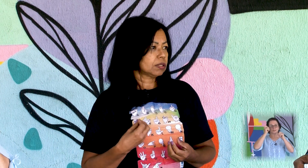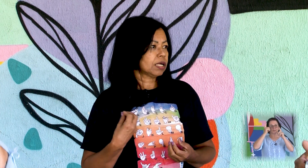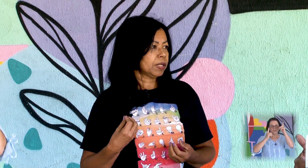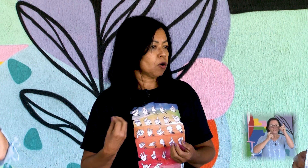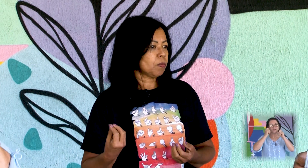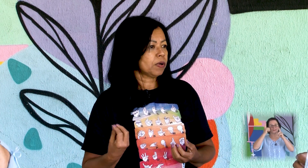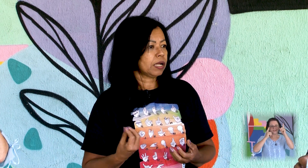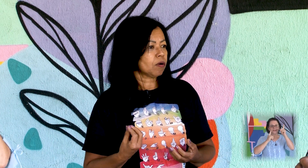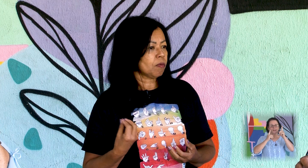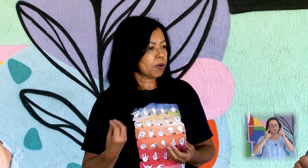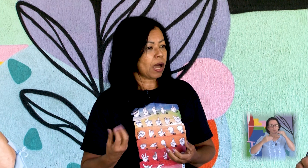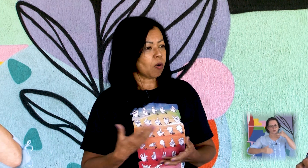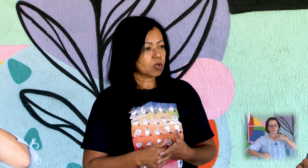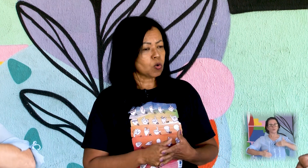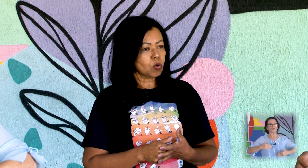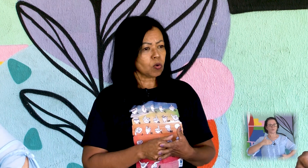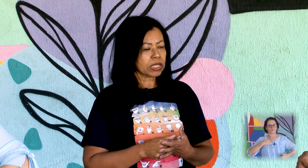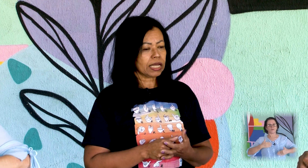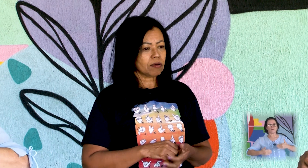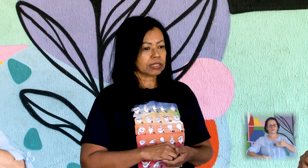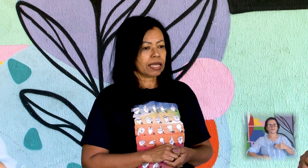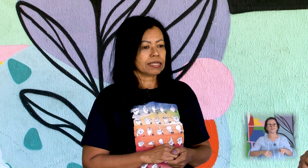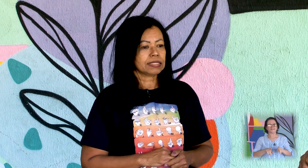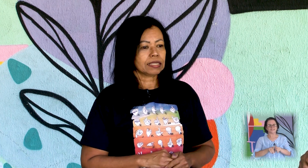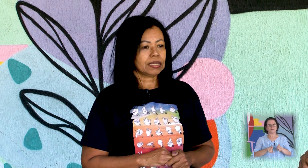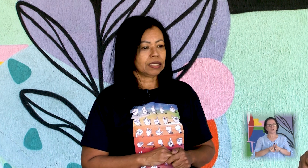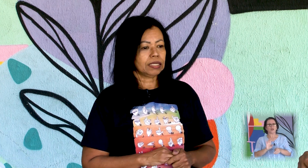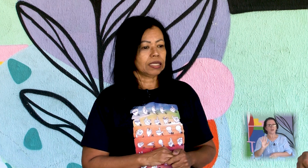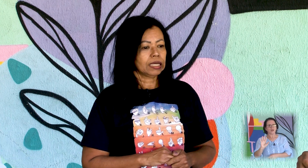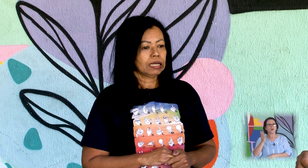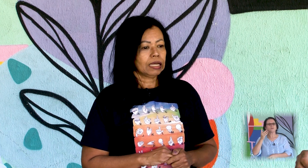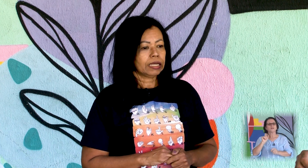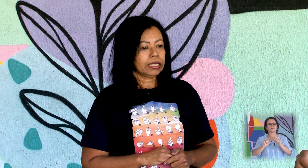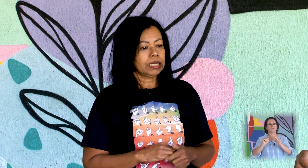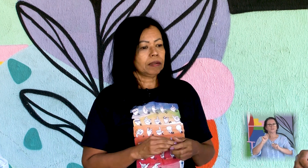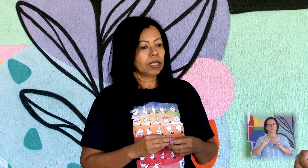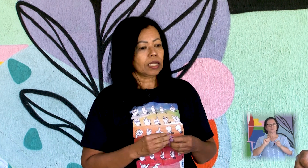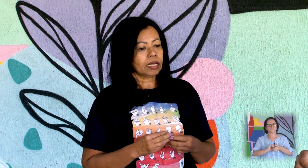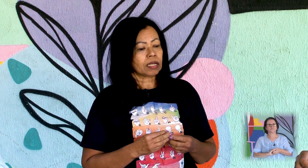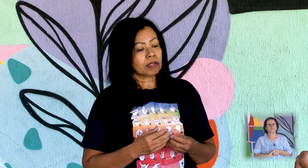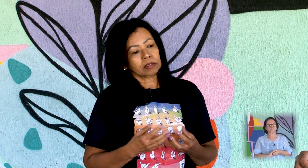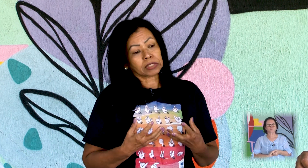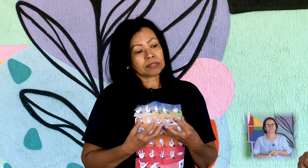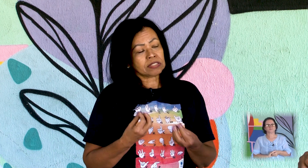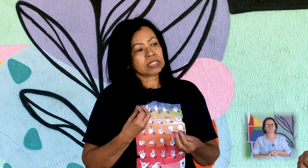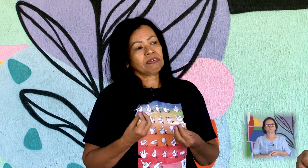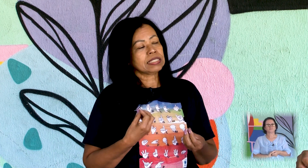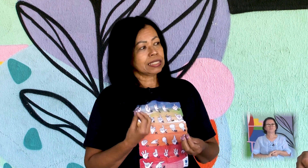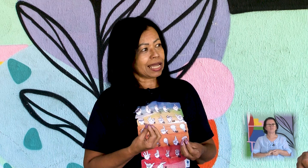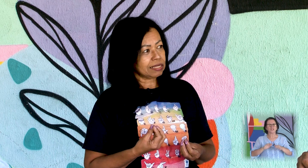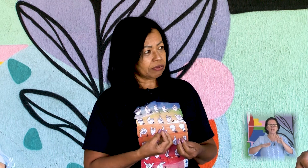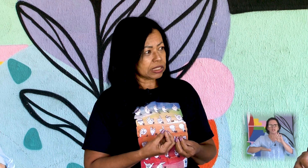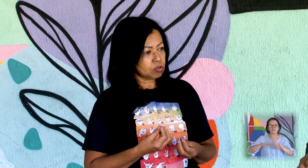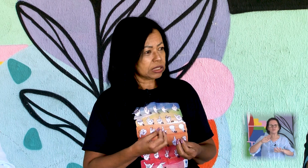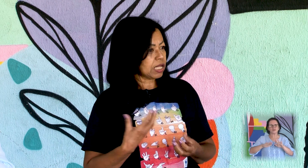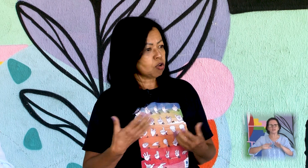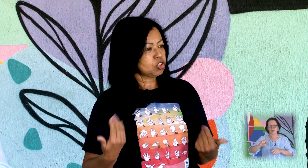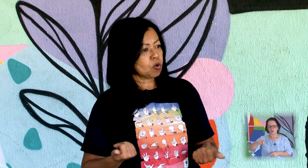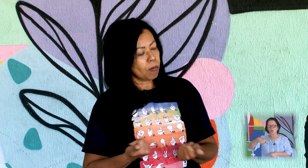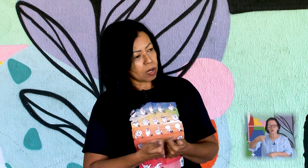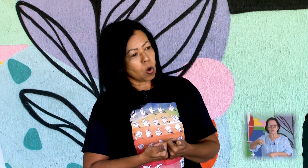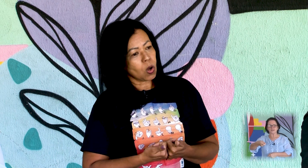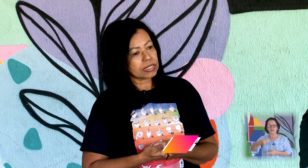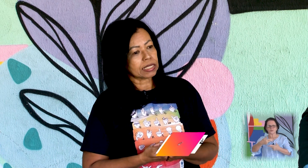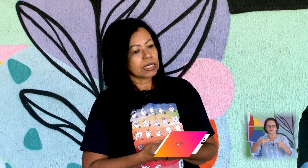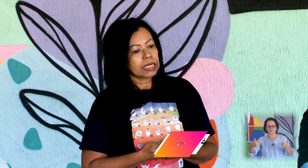como também corporal. O que acontece é que às vezes você vai fazer um sinal